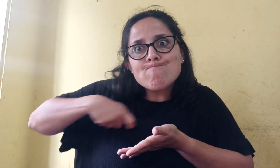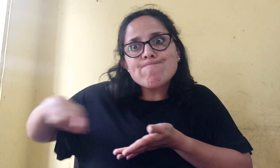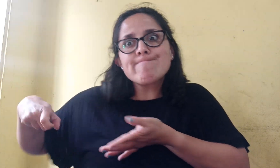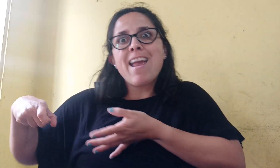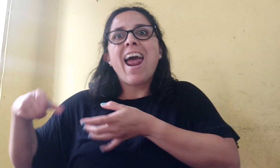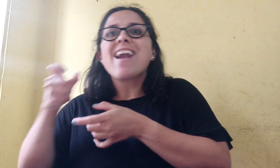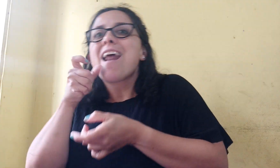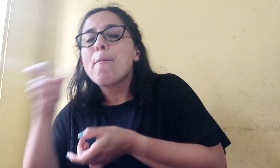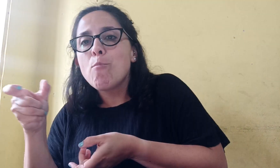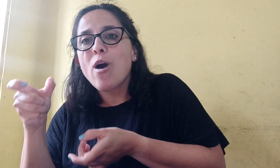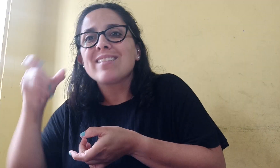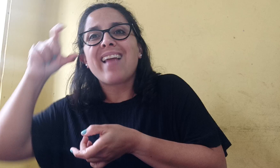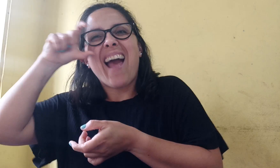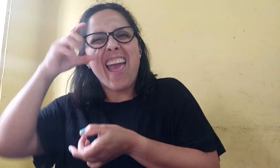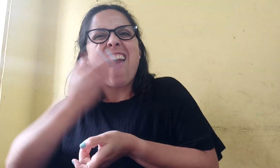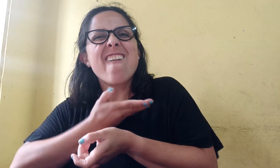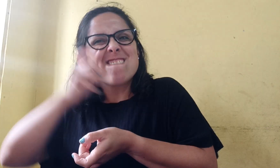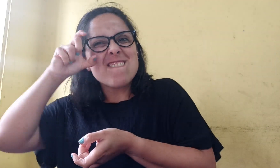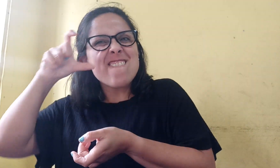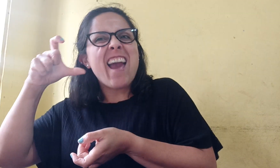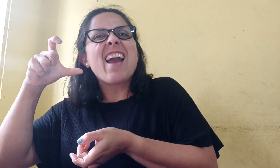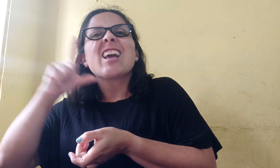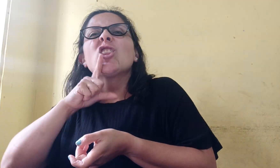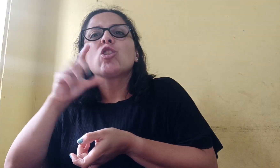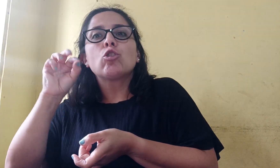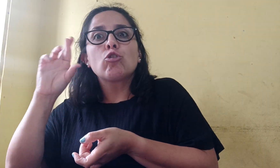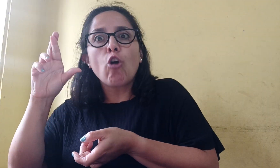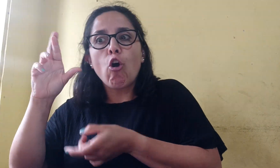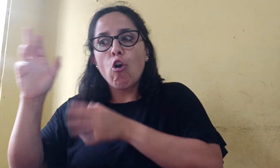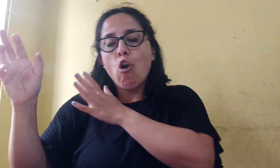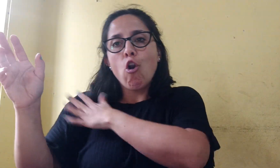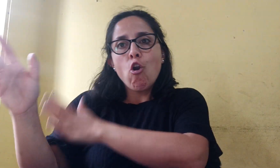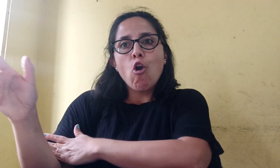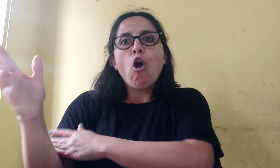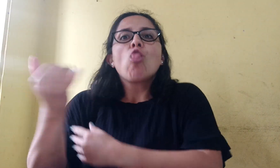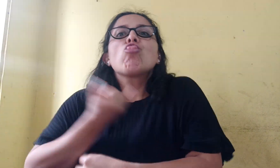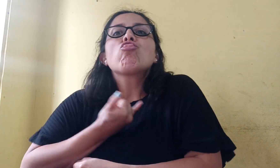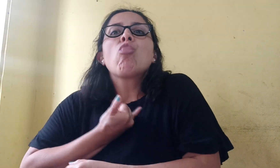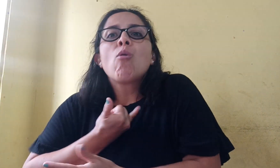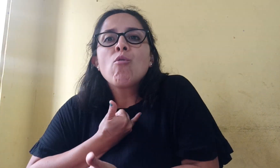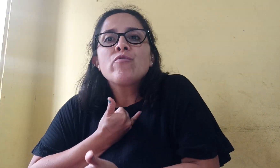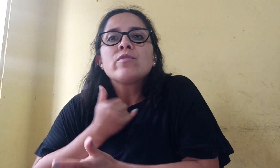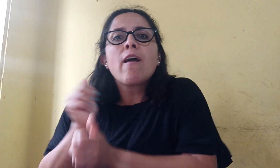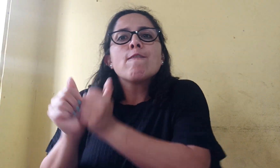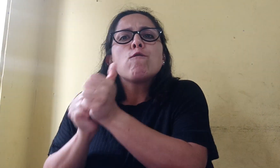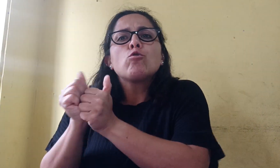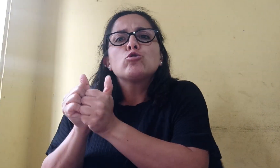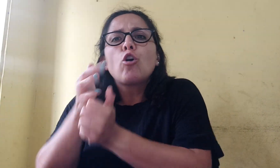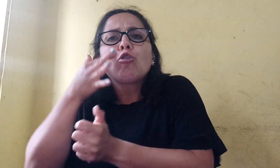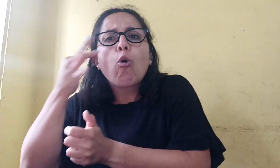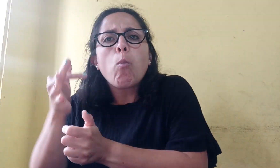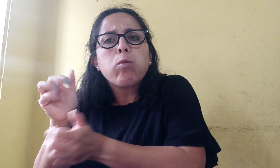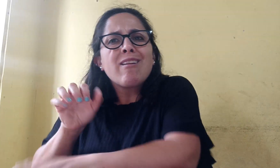ser el efector, que sería el órgano que va a realizar la función última, ¿sí?